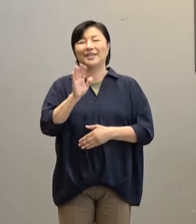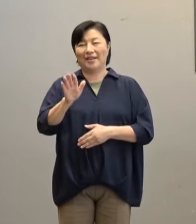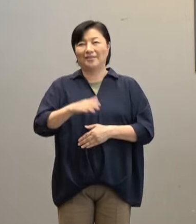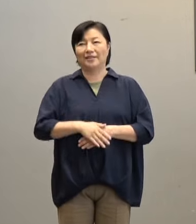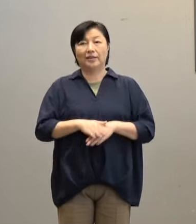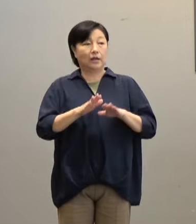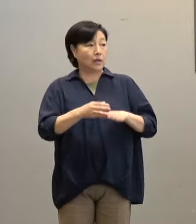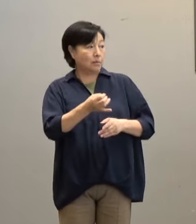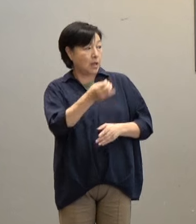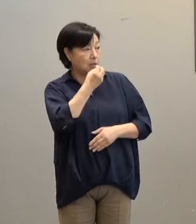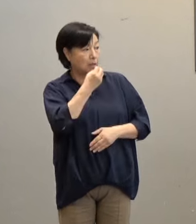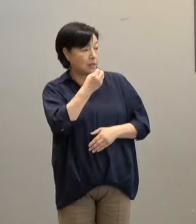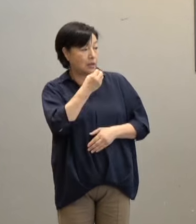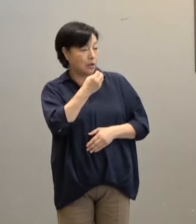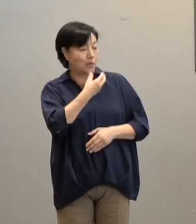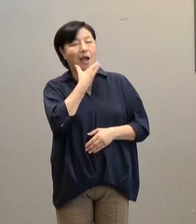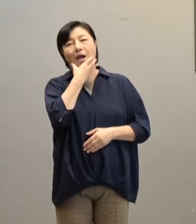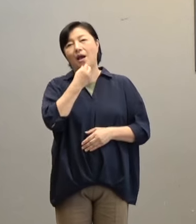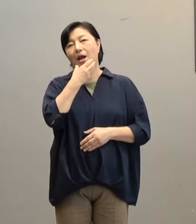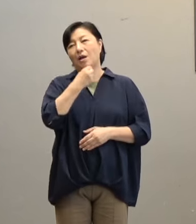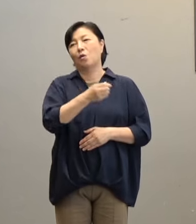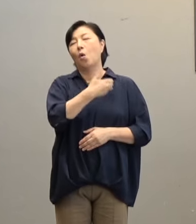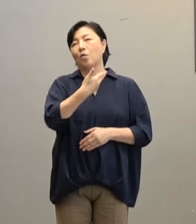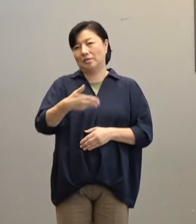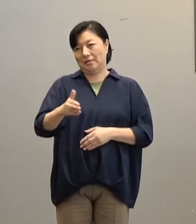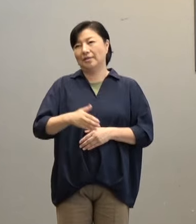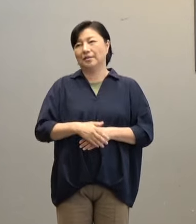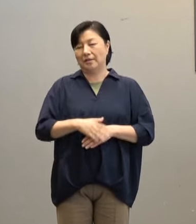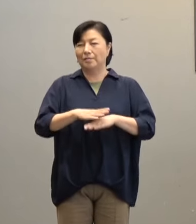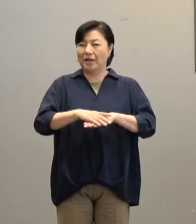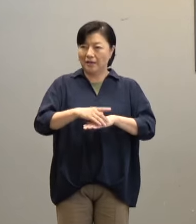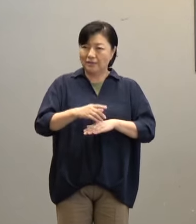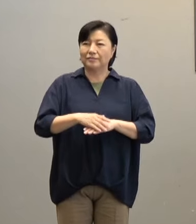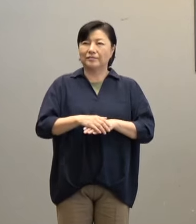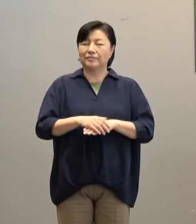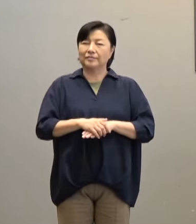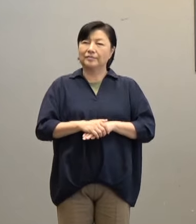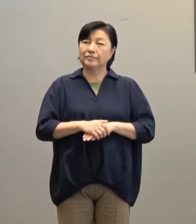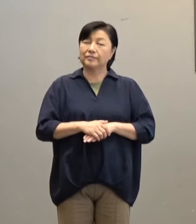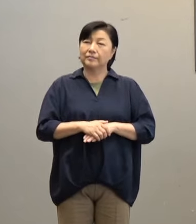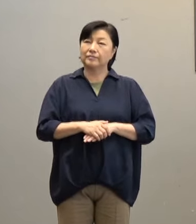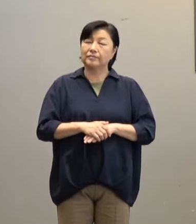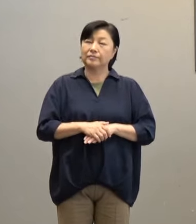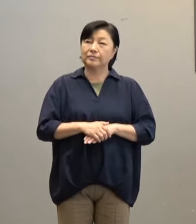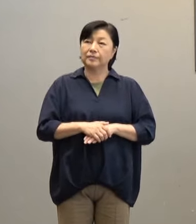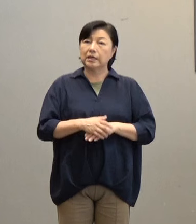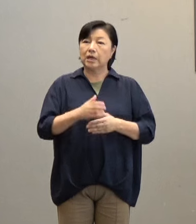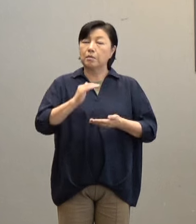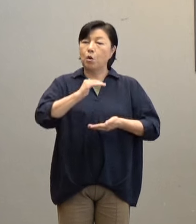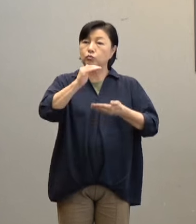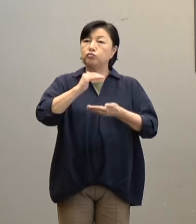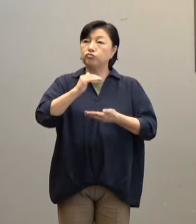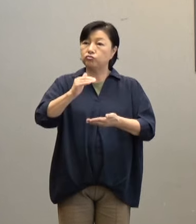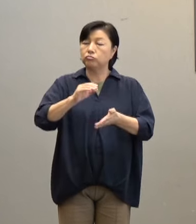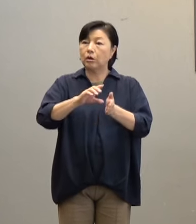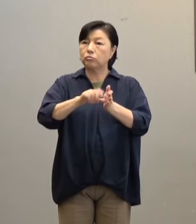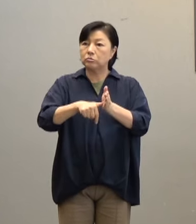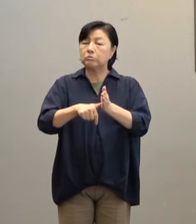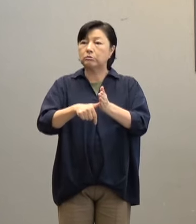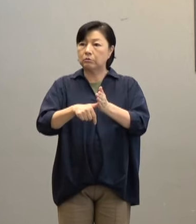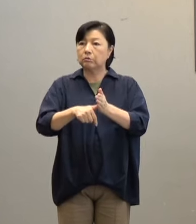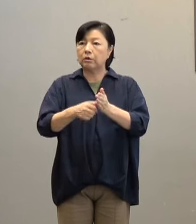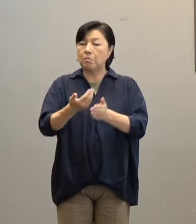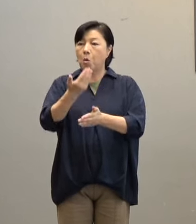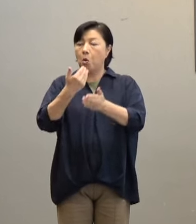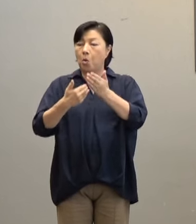今食べたのは香水ですね。 これやっぱり一番先ですからね、梨香水ですね、 はいはい、でそれであの出荷時期がどんどん早くなってきているという